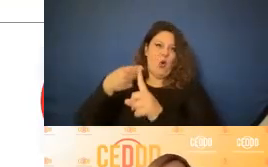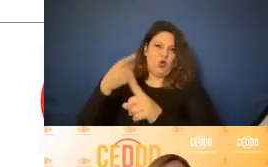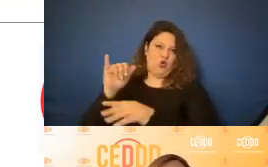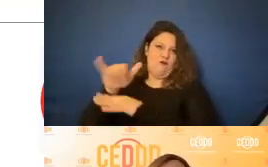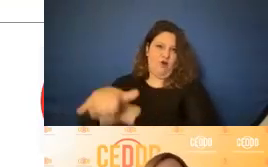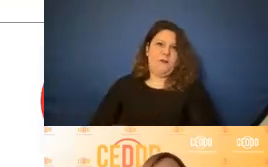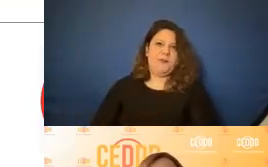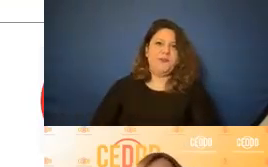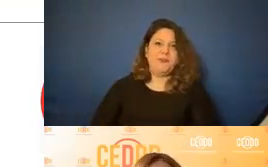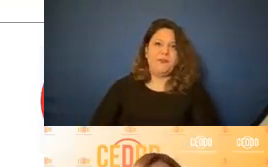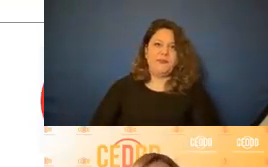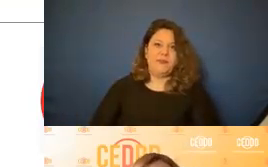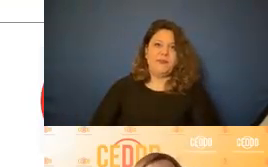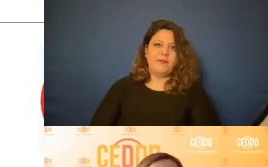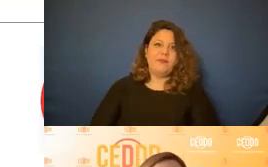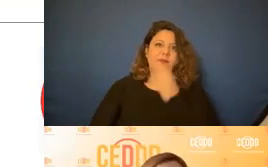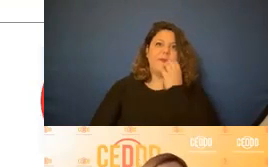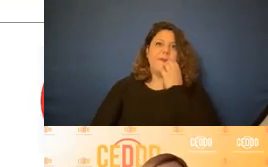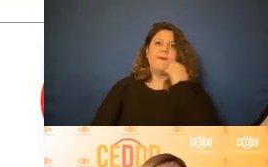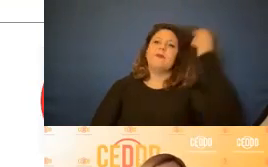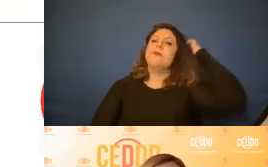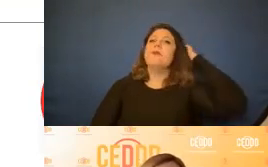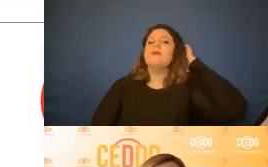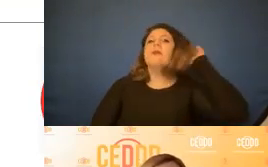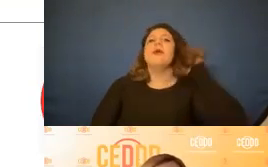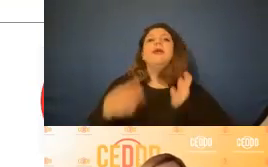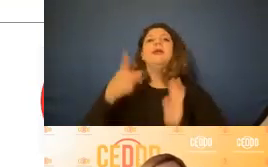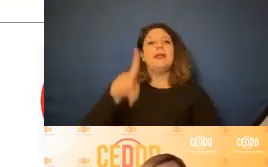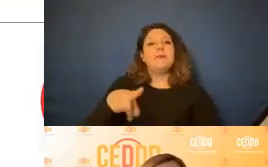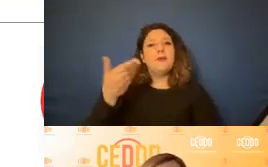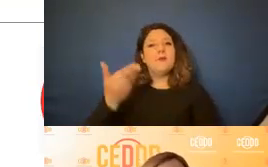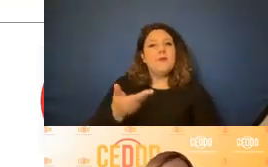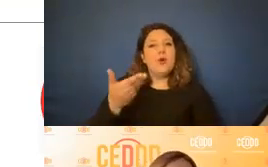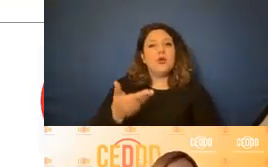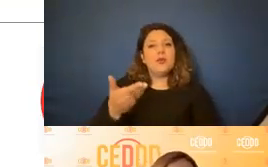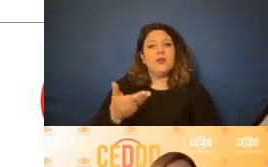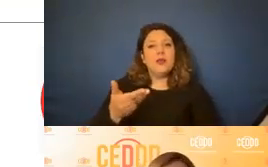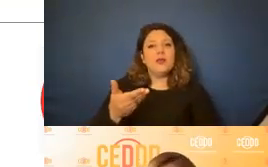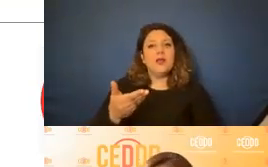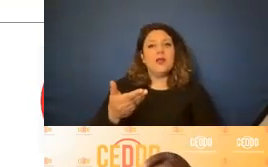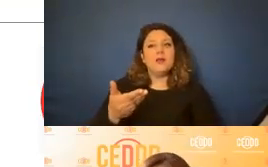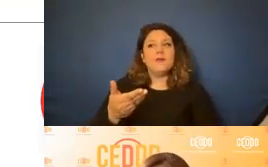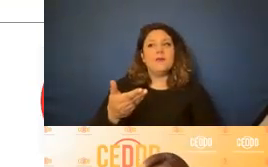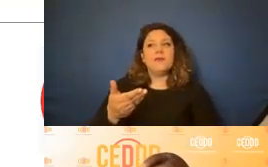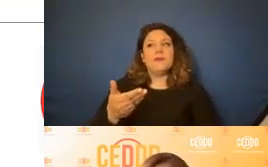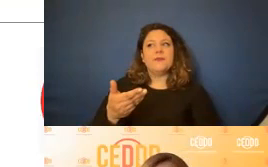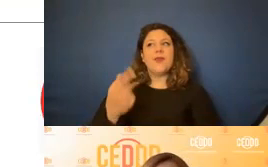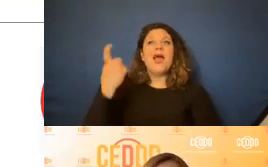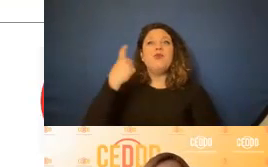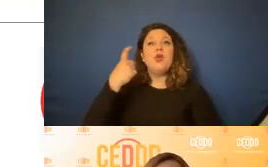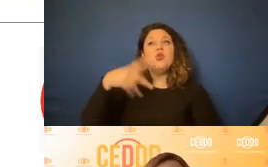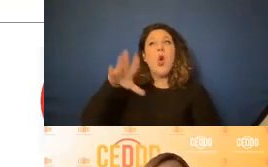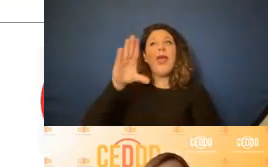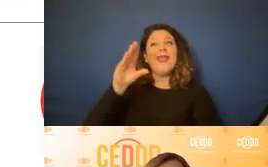Hay que hacer entender a los alumnos que la visión de chivatos no tiene por